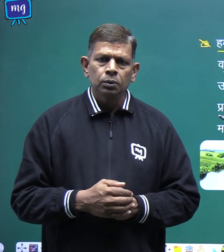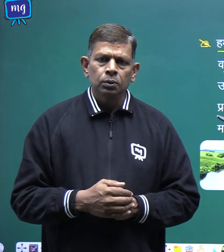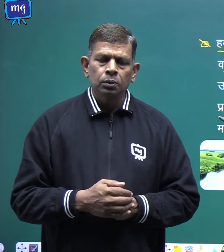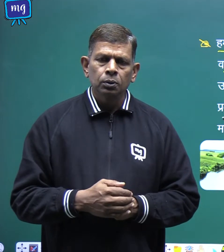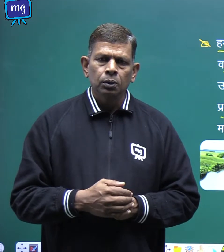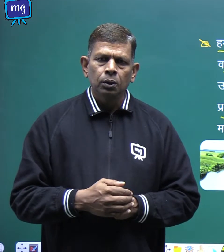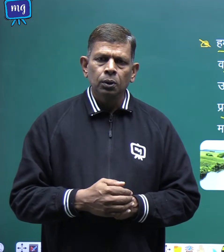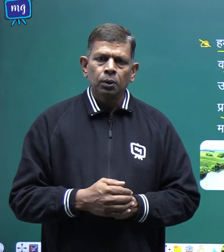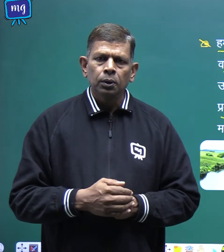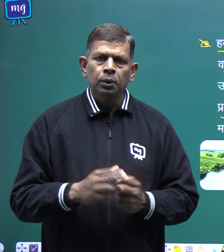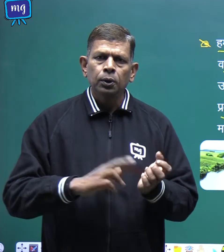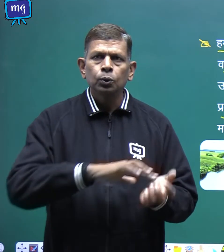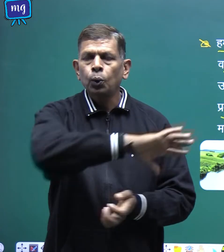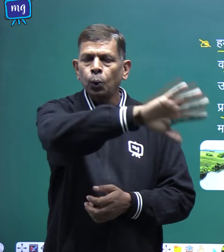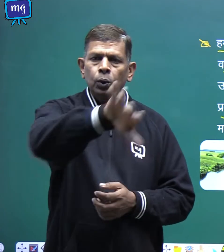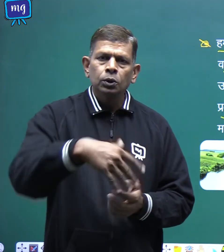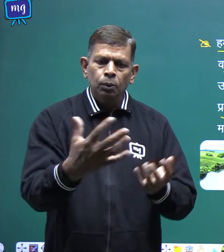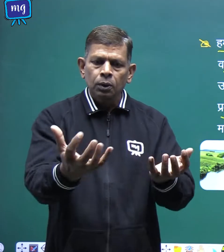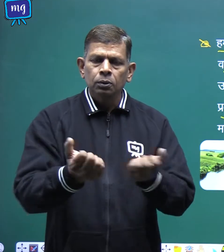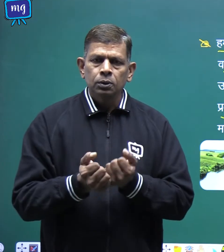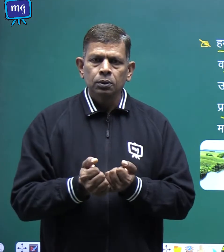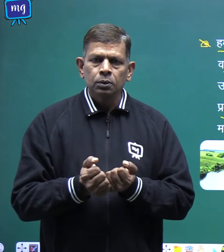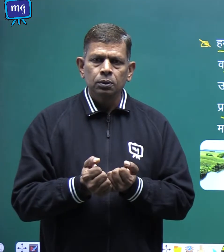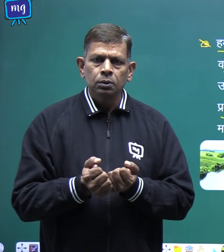प्रकृति से प्राप्त होते हैं